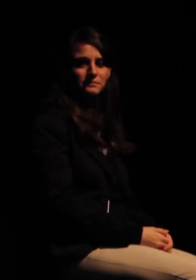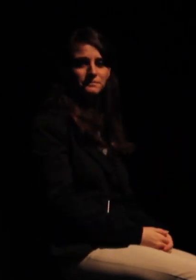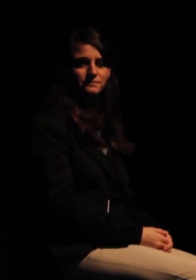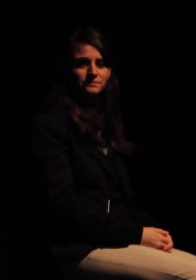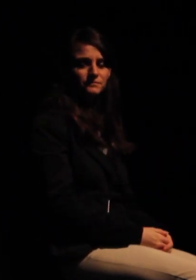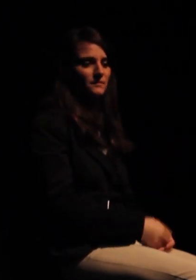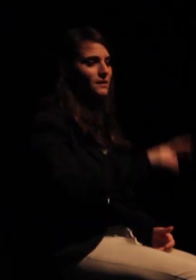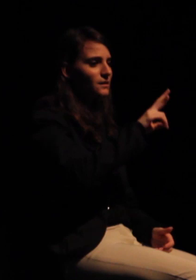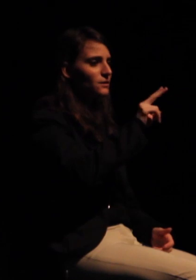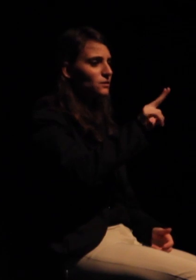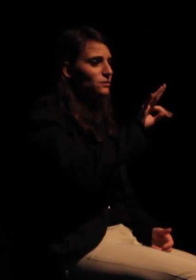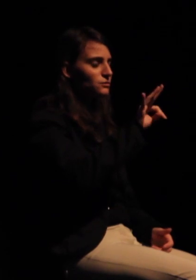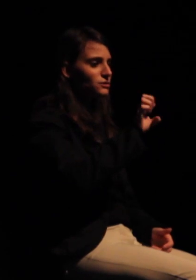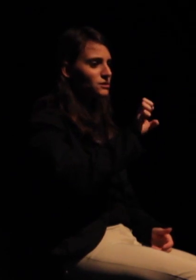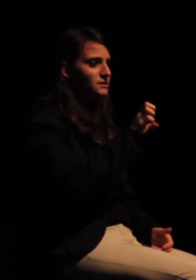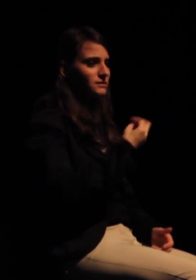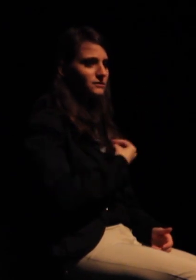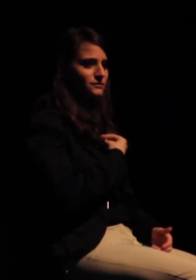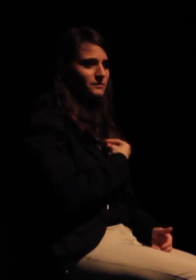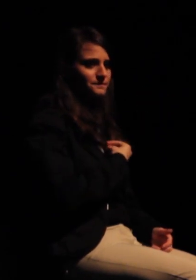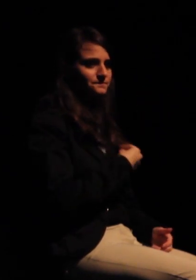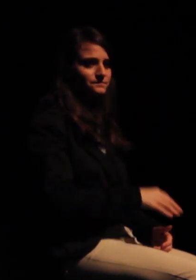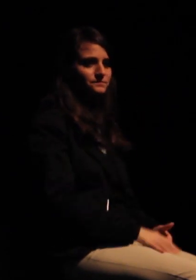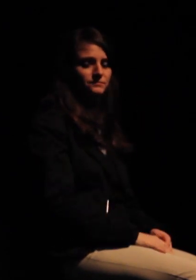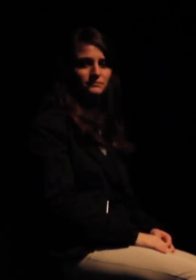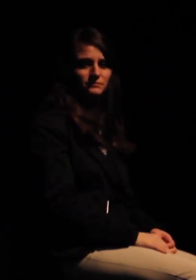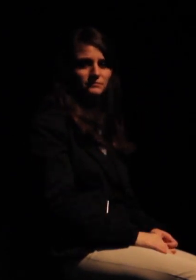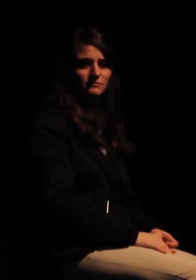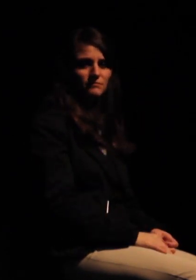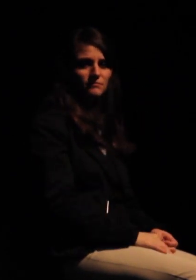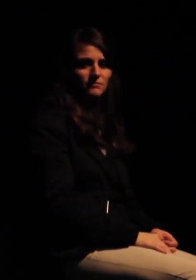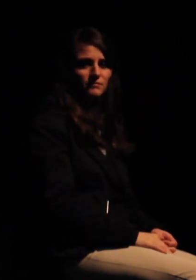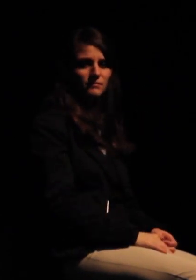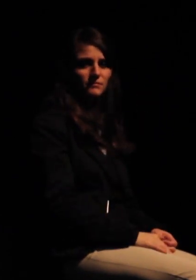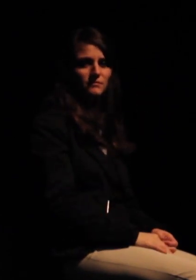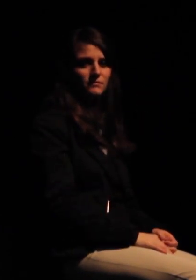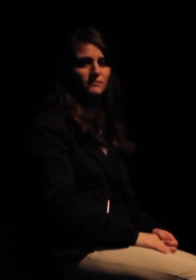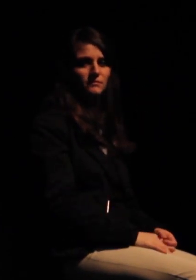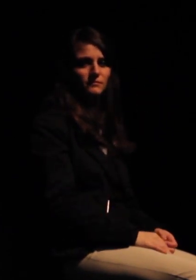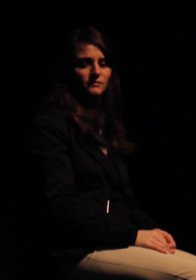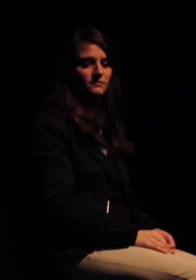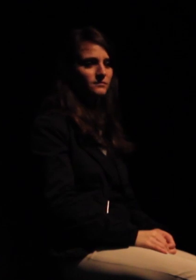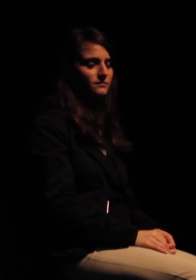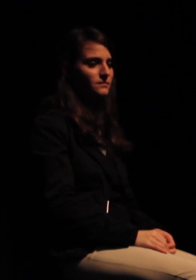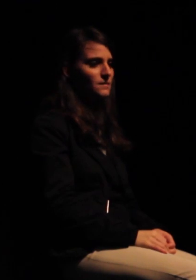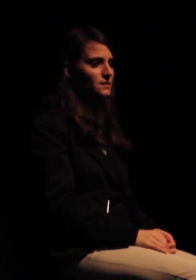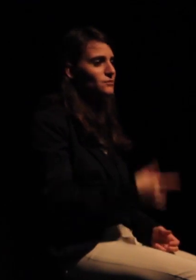Então a Ruth está lá. Ela só não vai à minha posse porque ela não tem a possibilidade de se